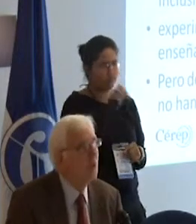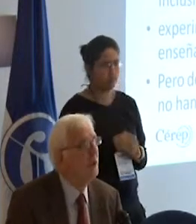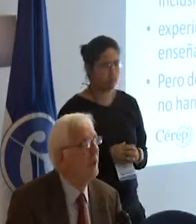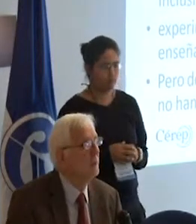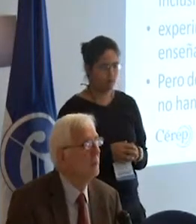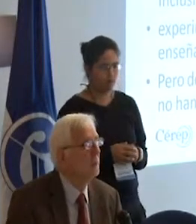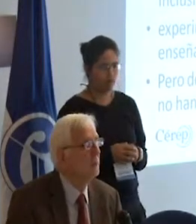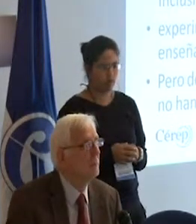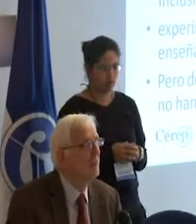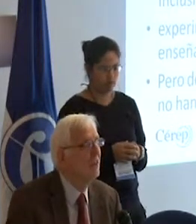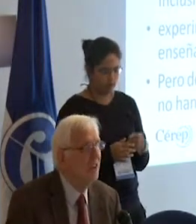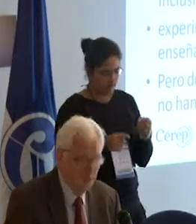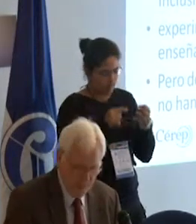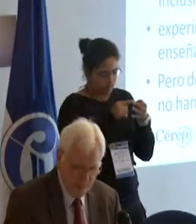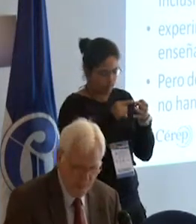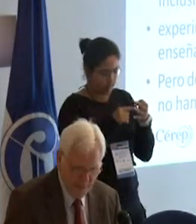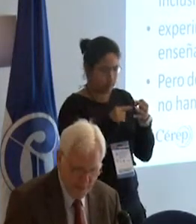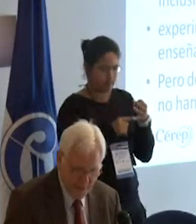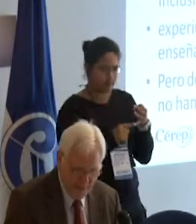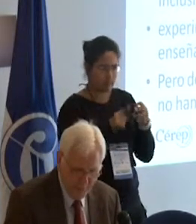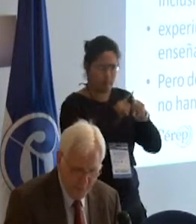que se diferencian de los otros.